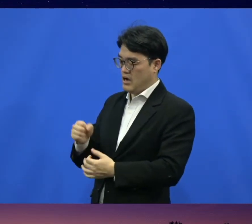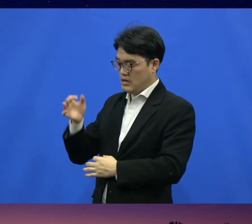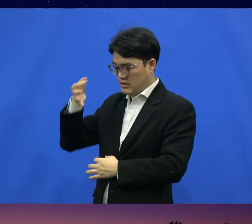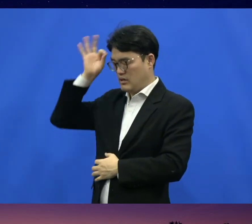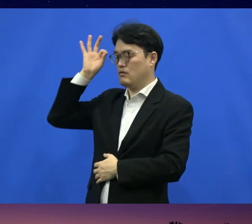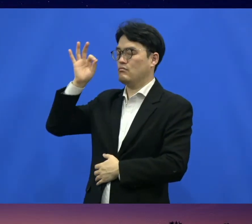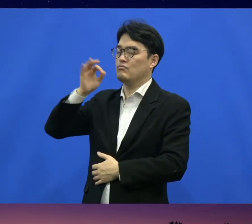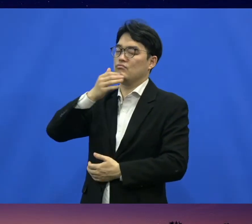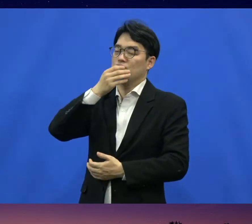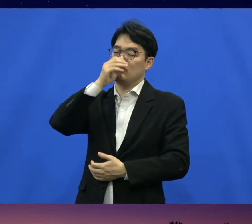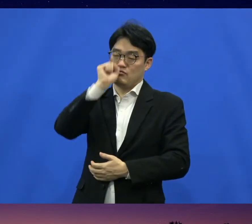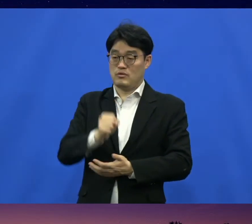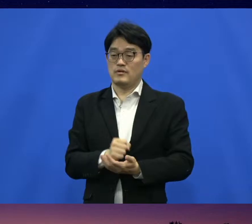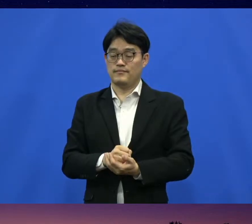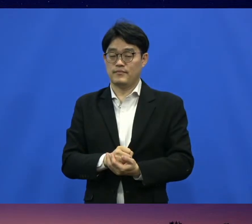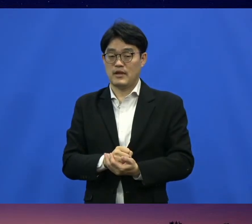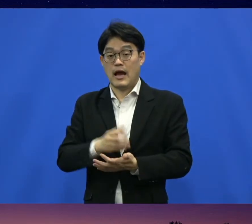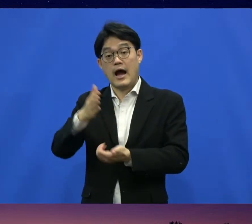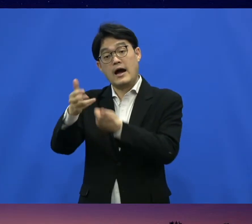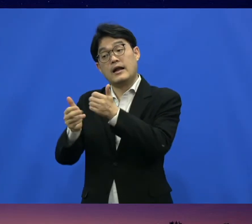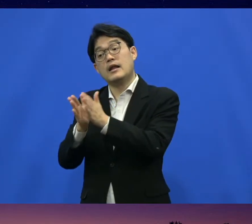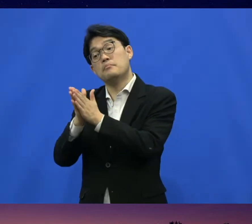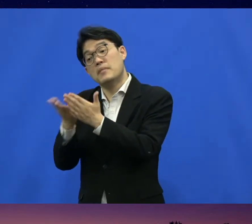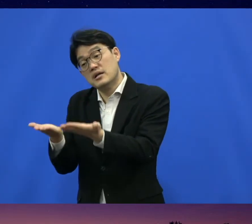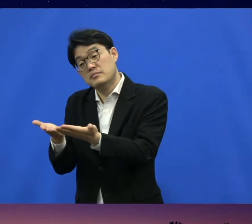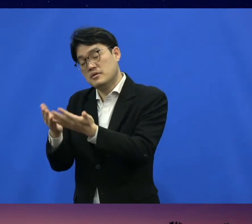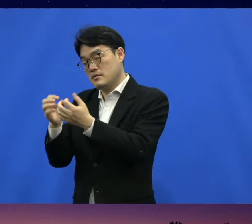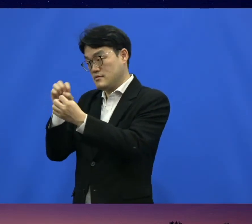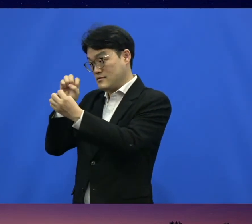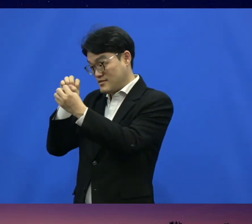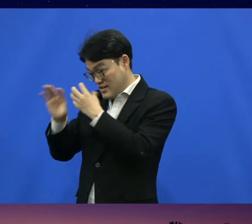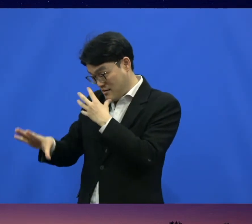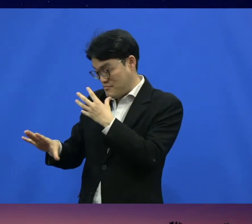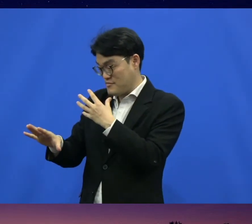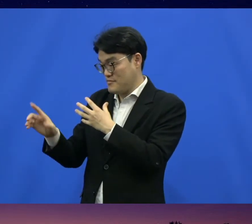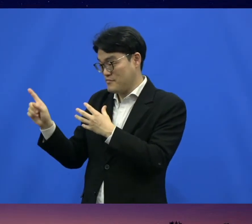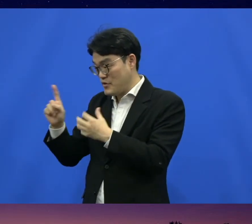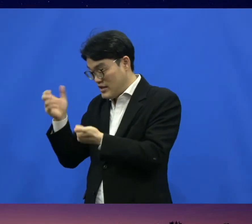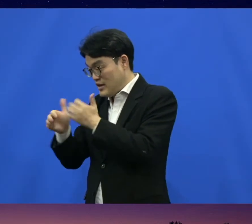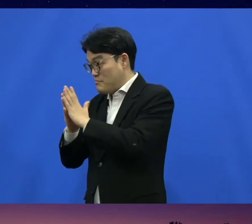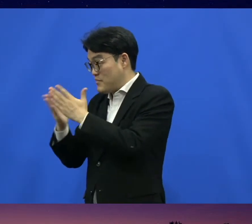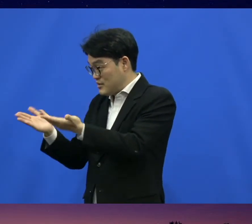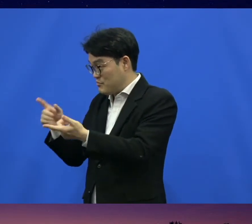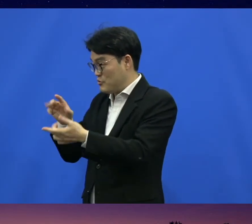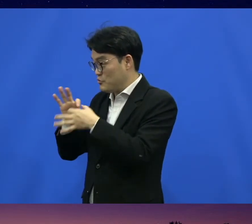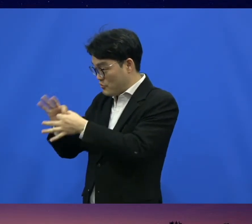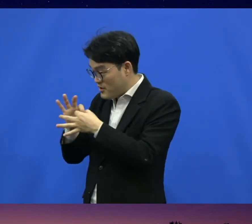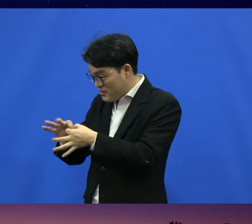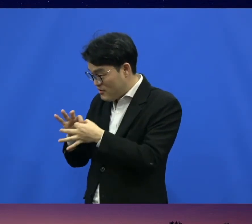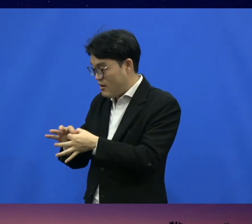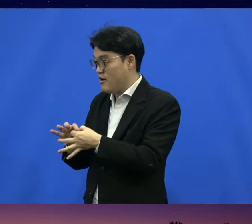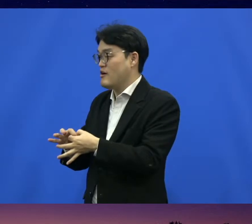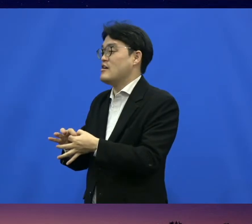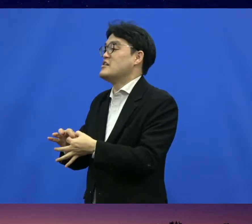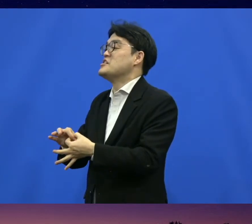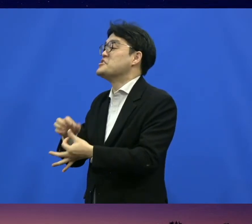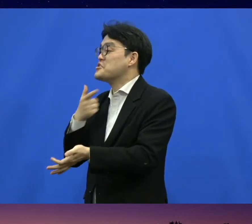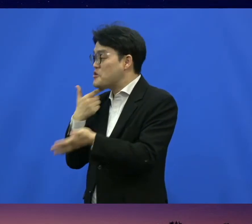여러분, 말씀에서 답을 찾아내는 작업을 우리는 계속해야 돼요. 이게 지혜로운 삶의 태도예요. 그래서 우리는 언제나 말씀으로 돌아가야